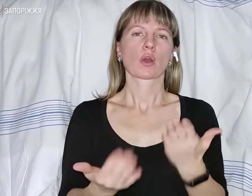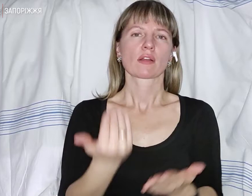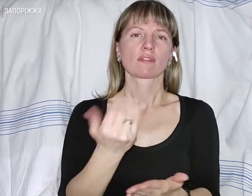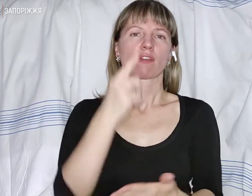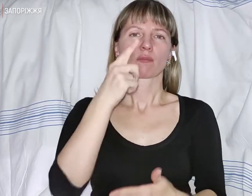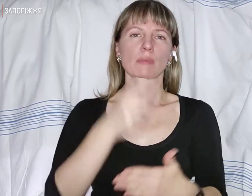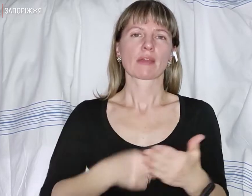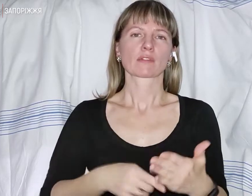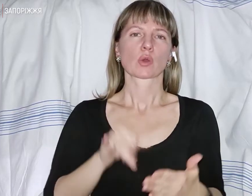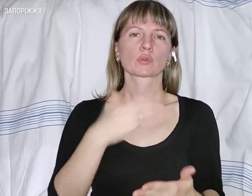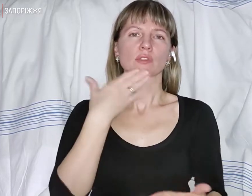Запорожье? Запорожье